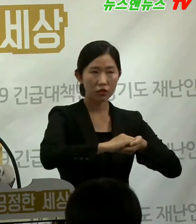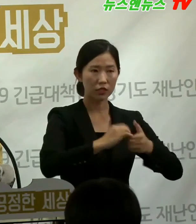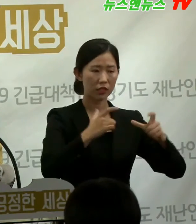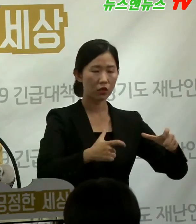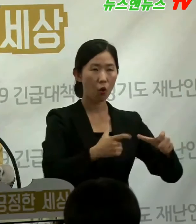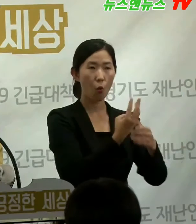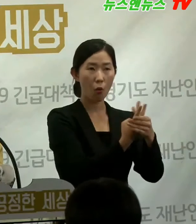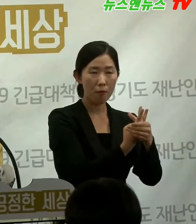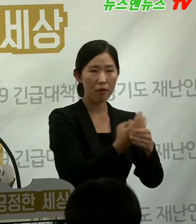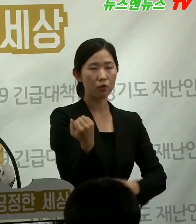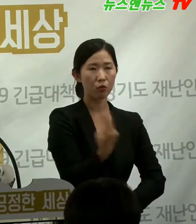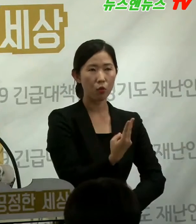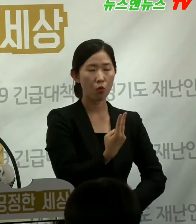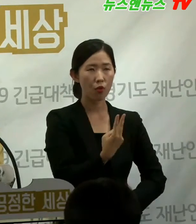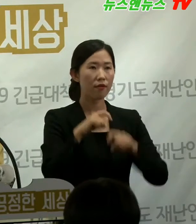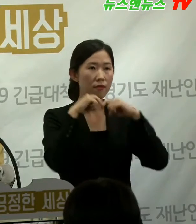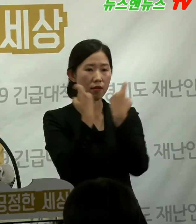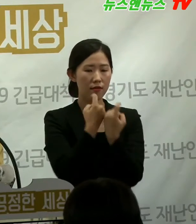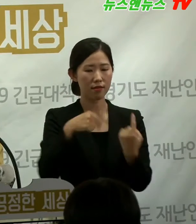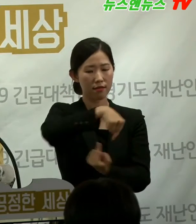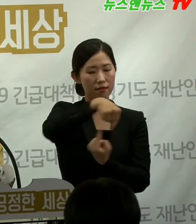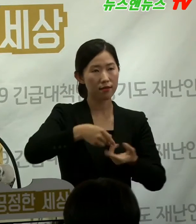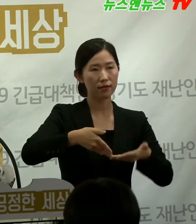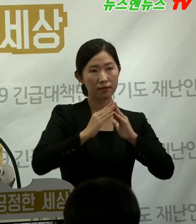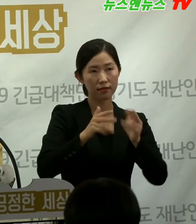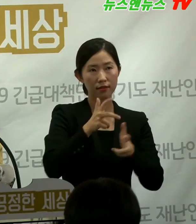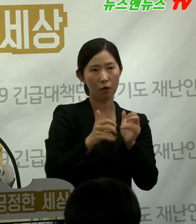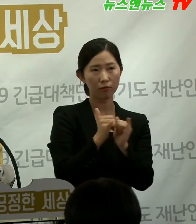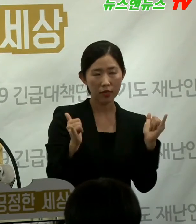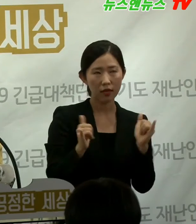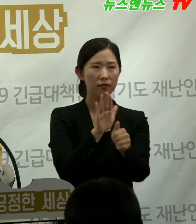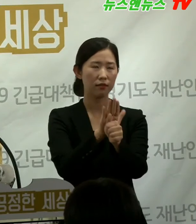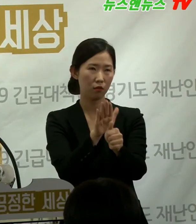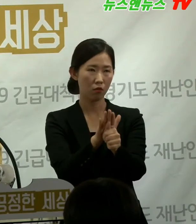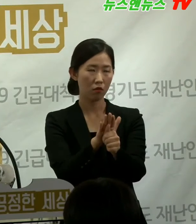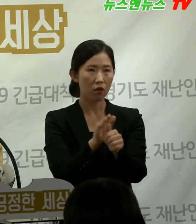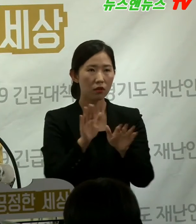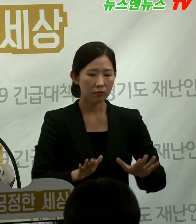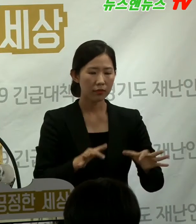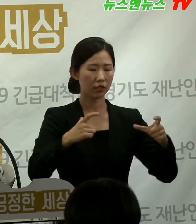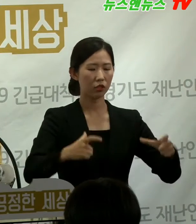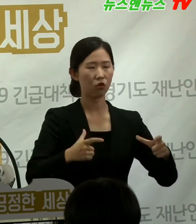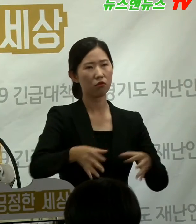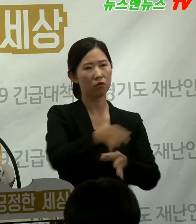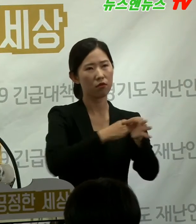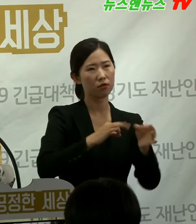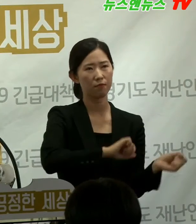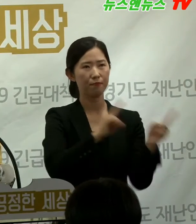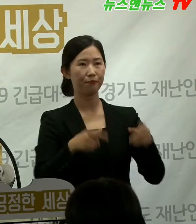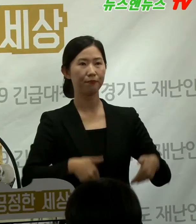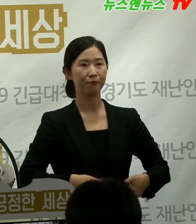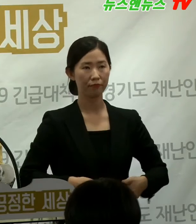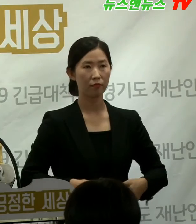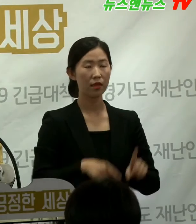자영업자와 중소상공인의 숨통을 틔워주고 지역경제를 살려야 합니다. 1인당